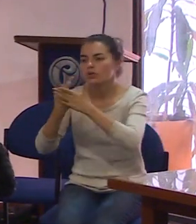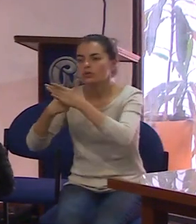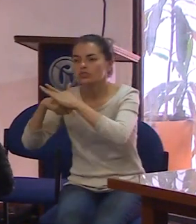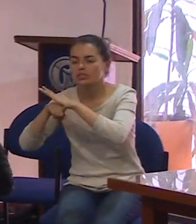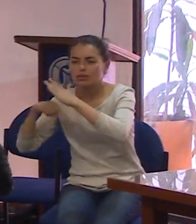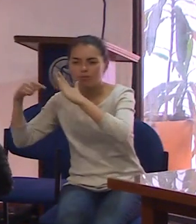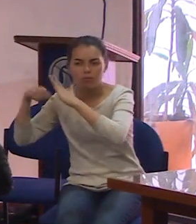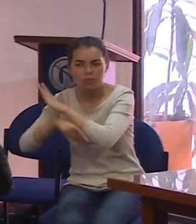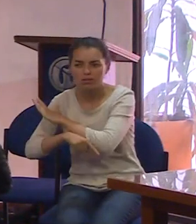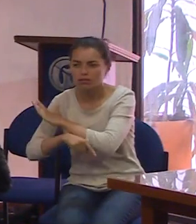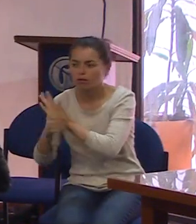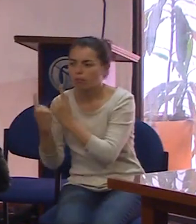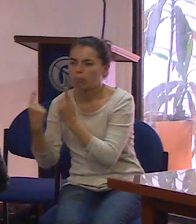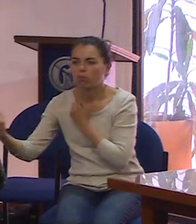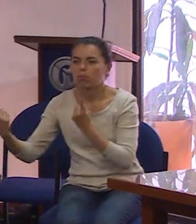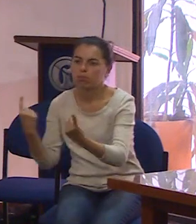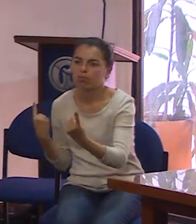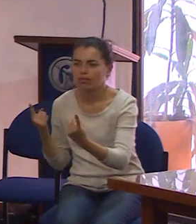de autoevaluación